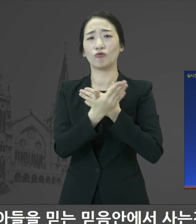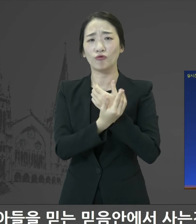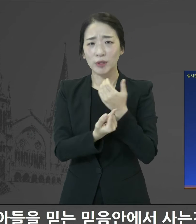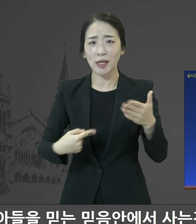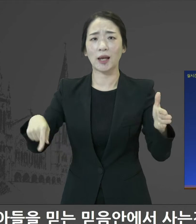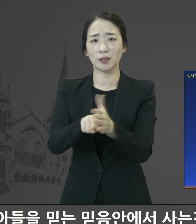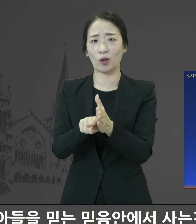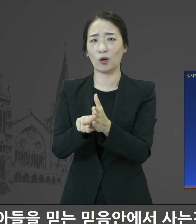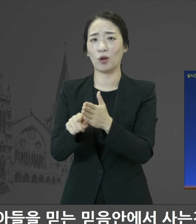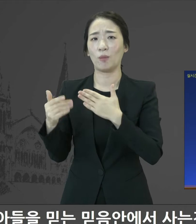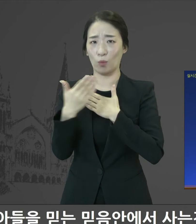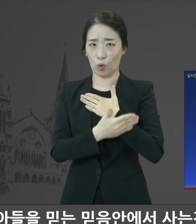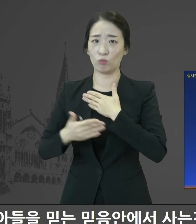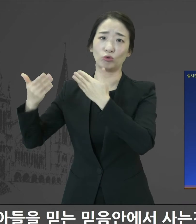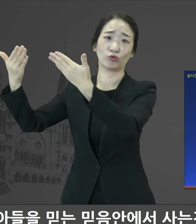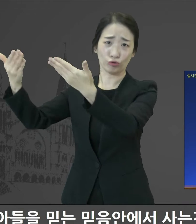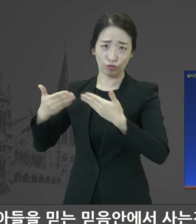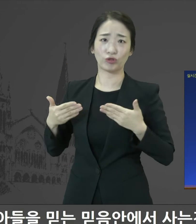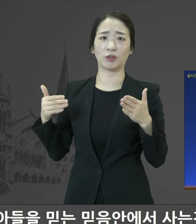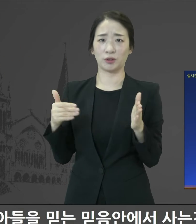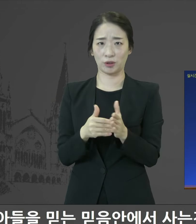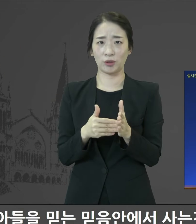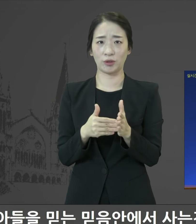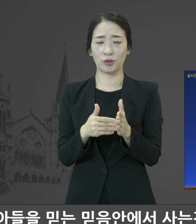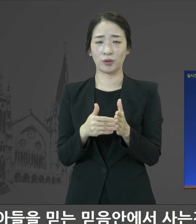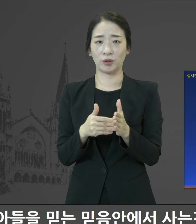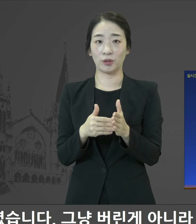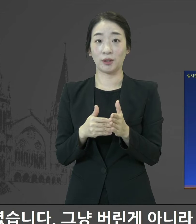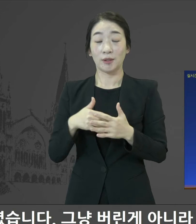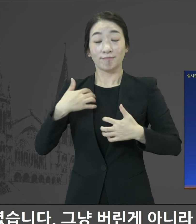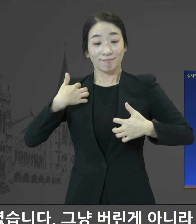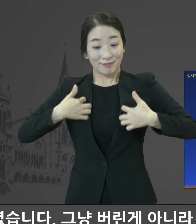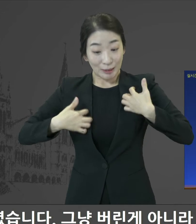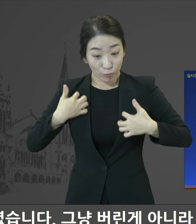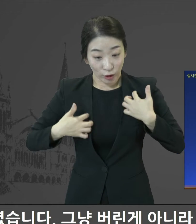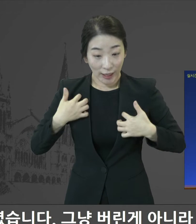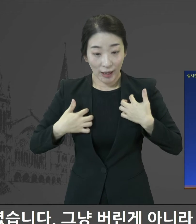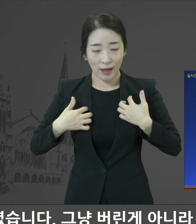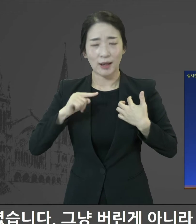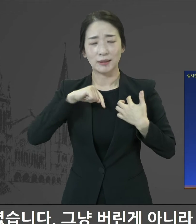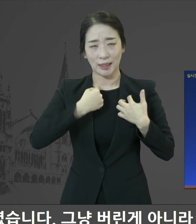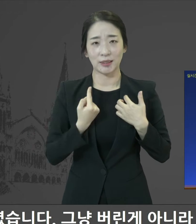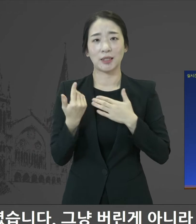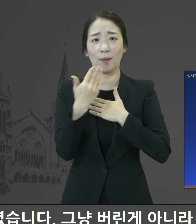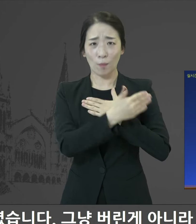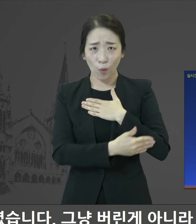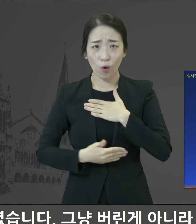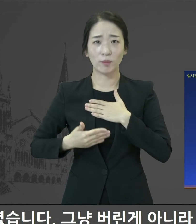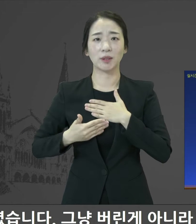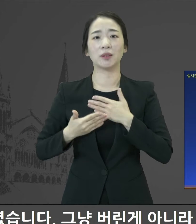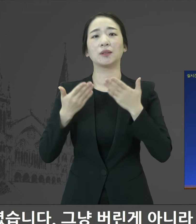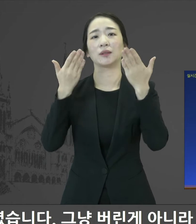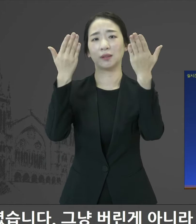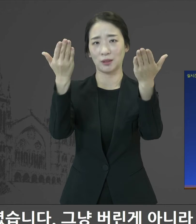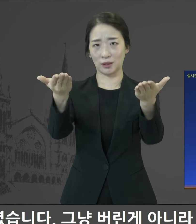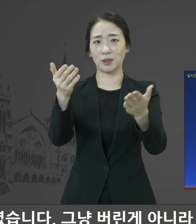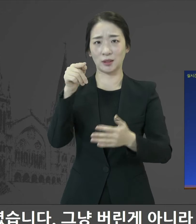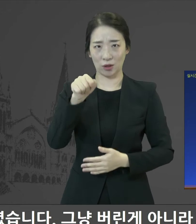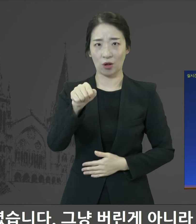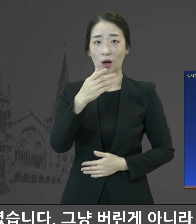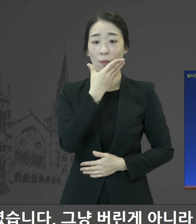우리에게 보여주신 모델은 기쁘게 나를 내어드리는 겁니다. 이것이